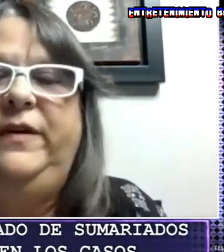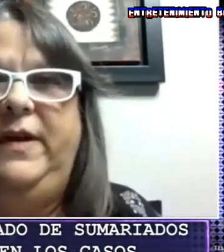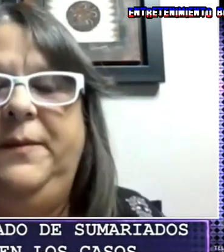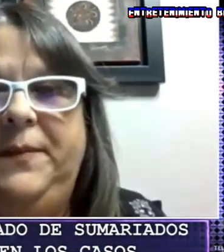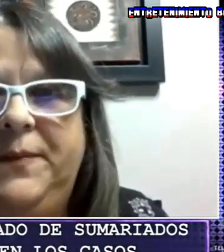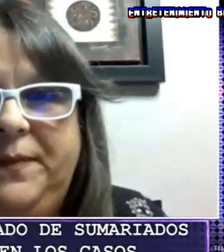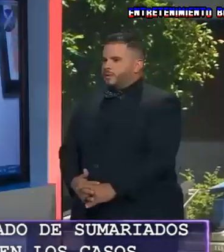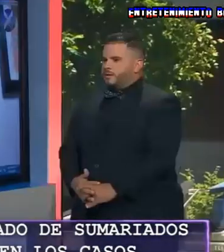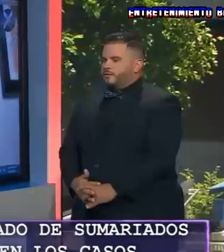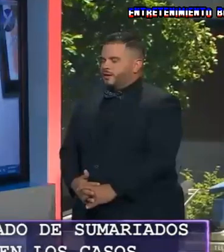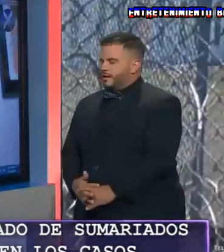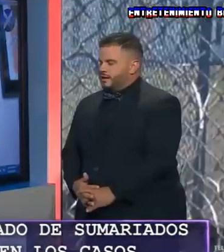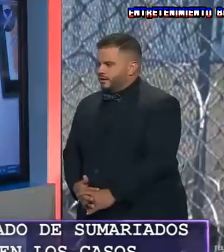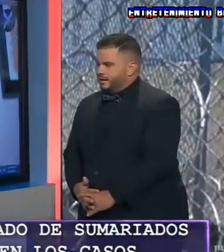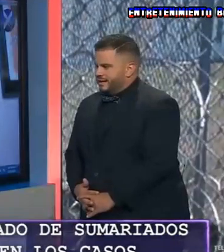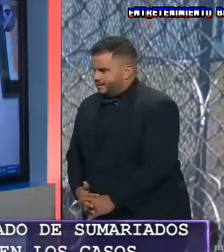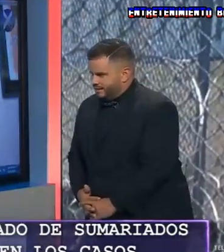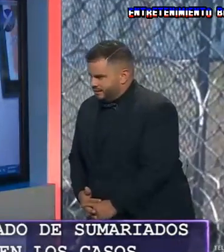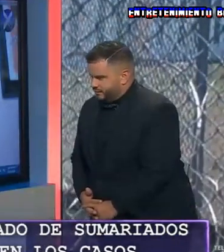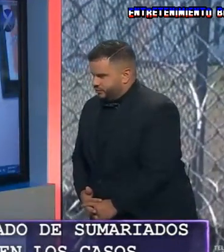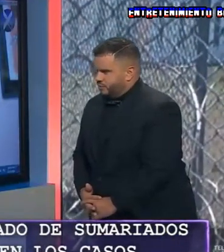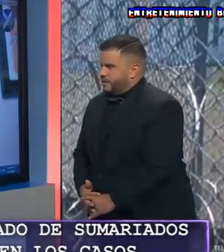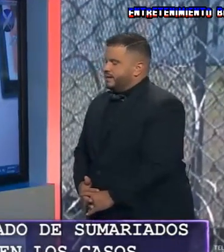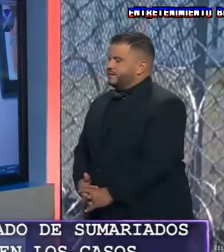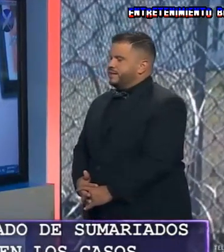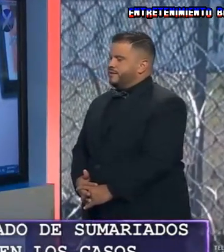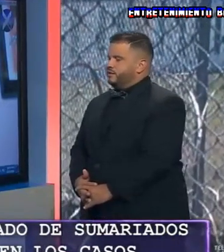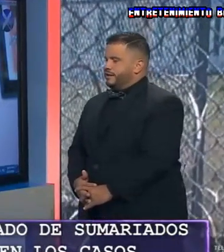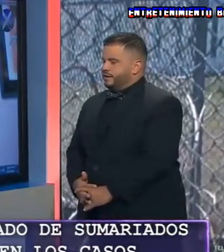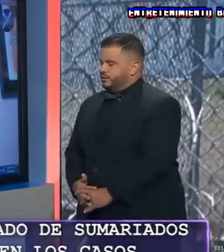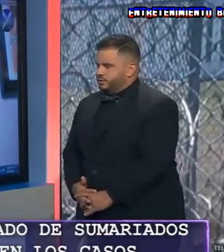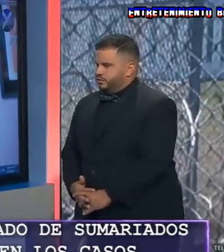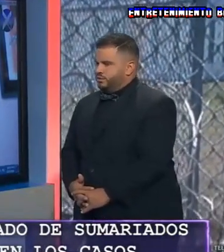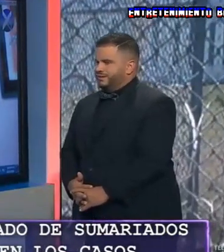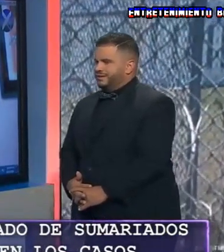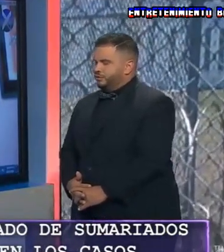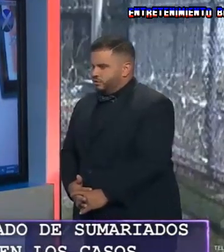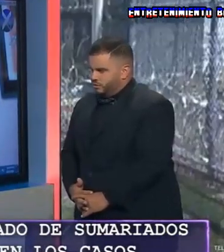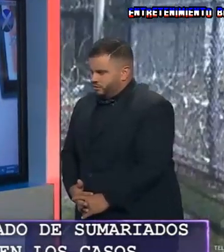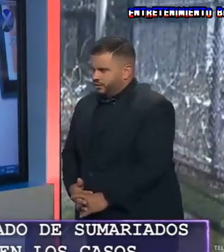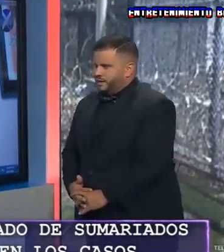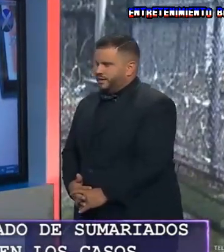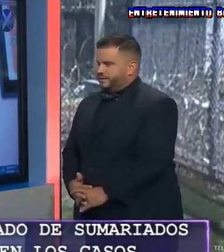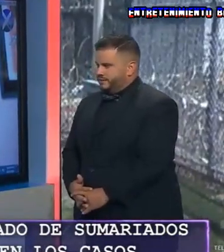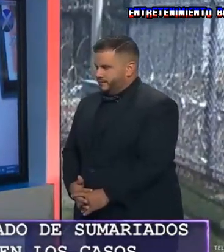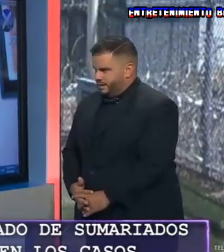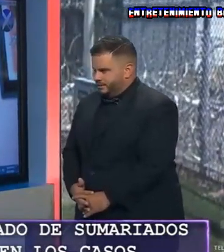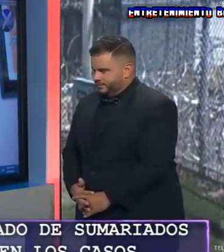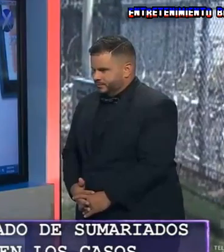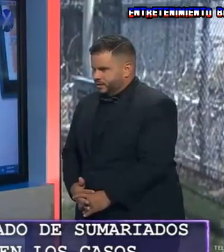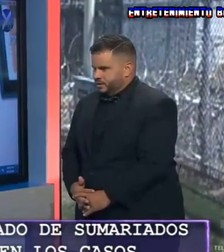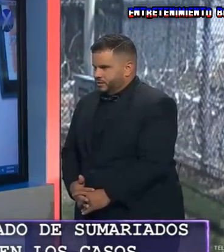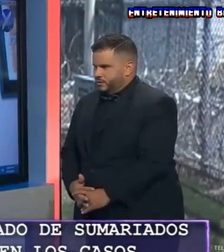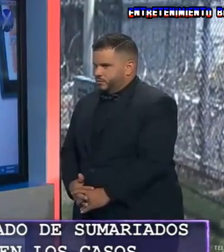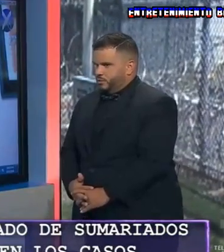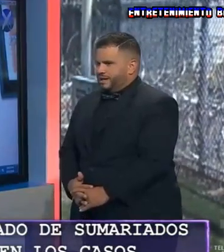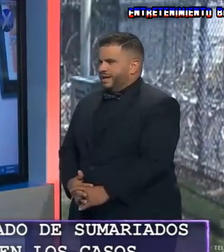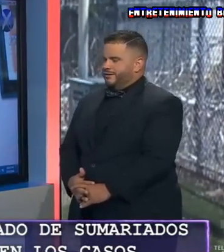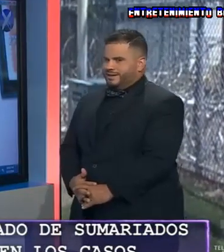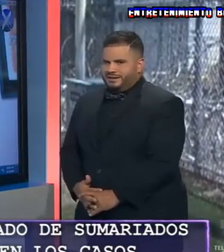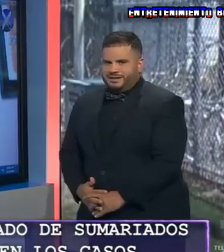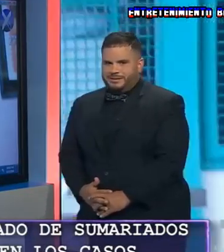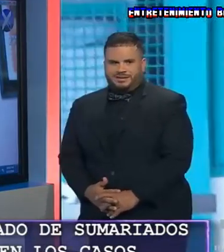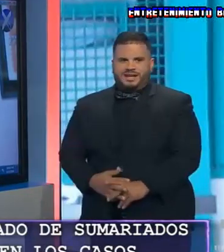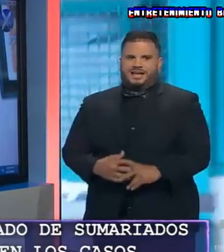hacerle justicia. Fiscal, gracias. Yo voy a darle seguimiento a esto durante todos los días esta semana,